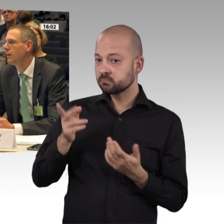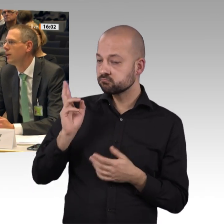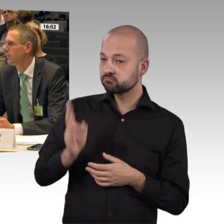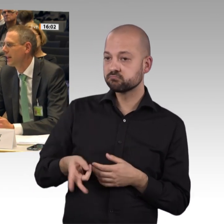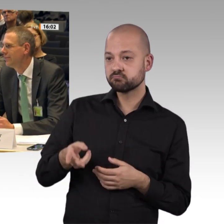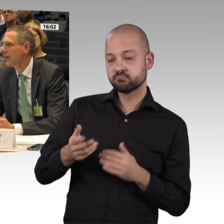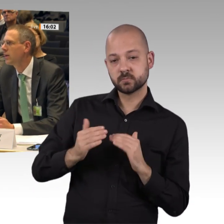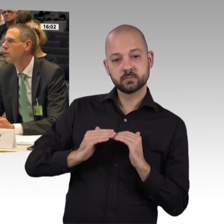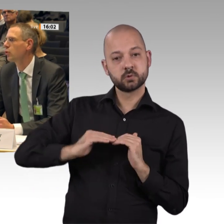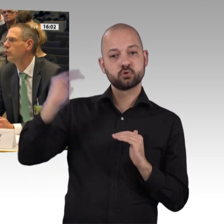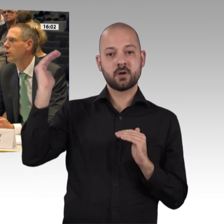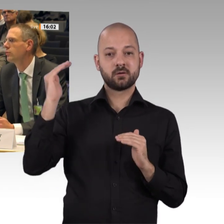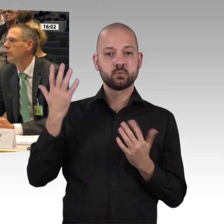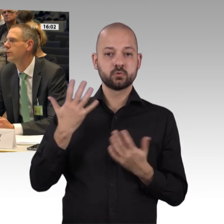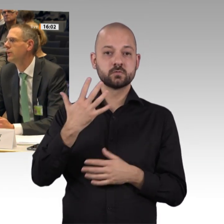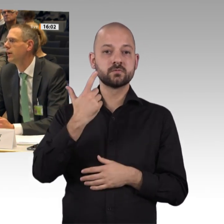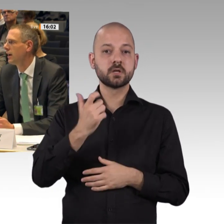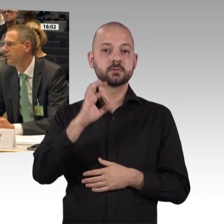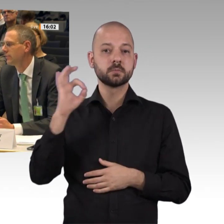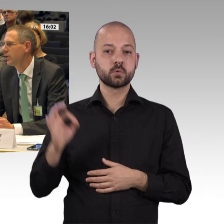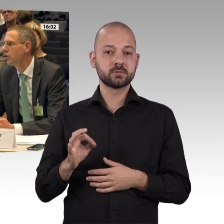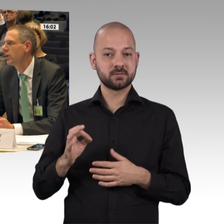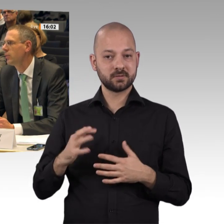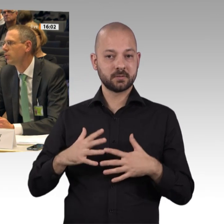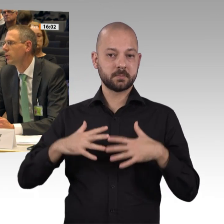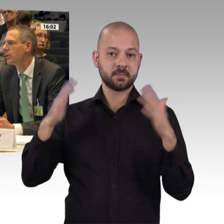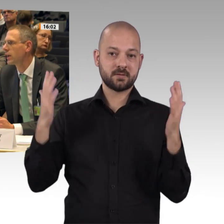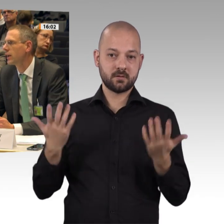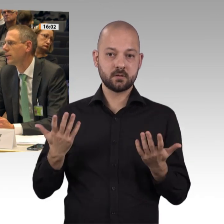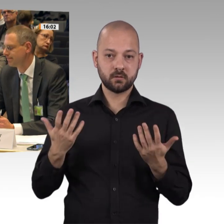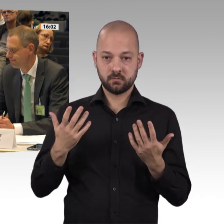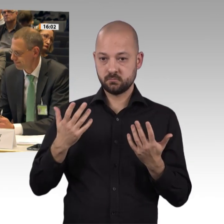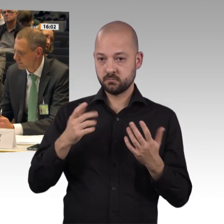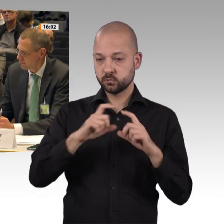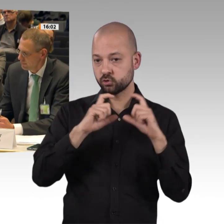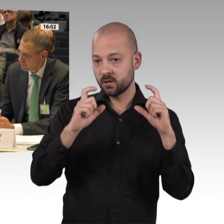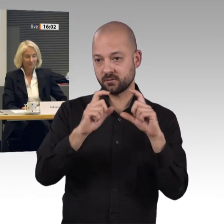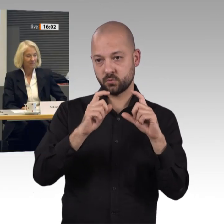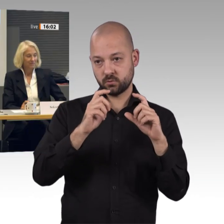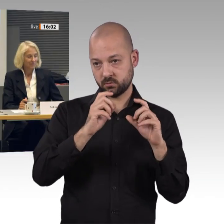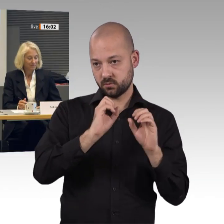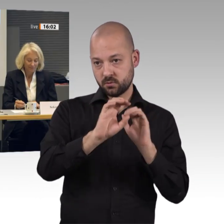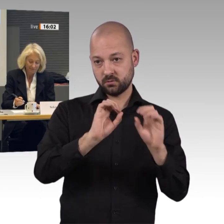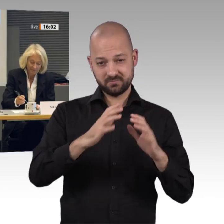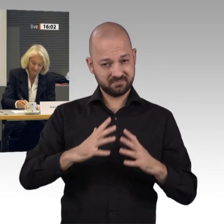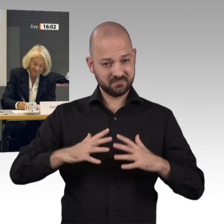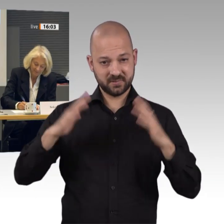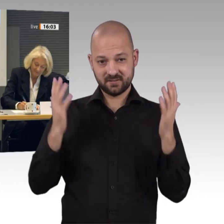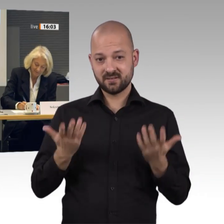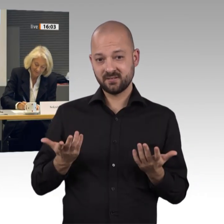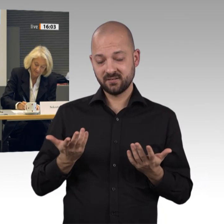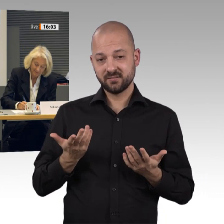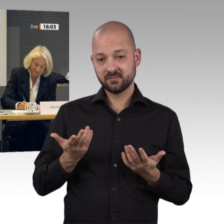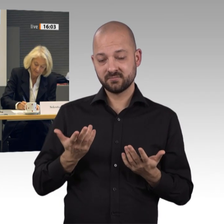wir da bei ganz anderen Größenordnungen sind als zweistellige Millionenbeträge. Dankeschön, Herr Keller. Mit dem Gong ist